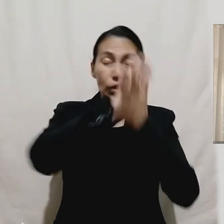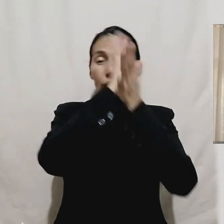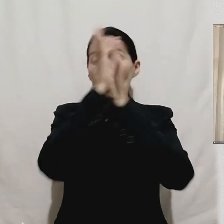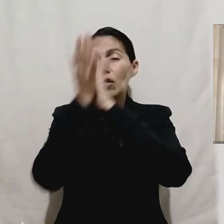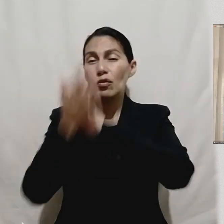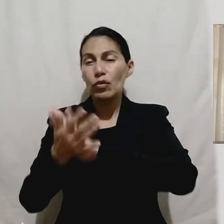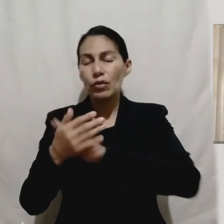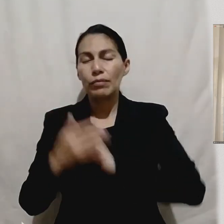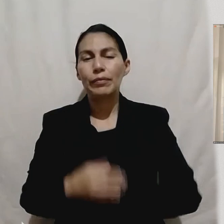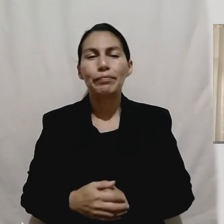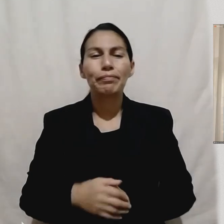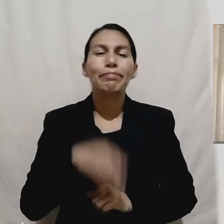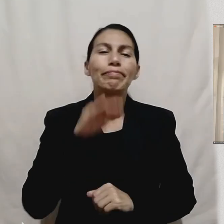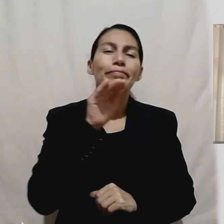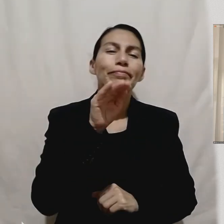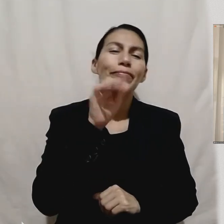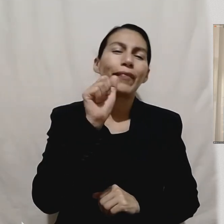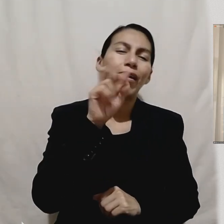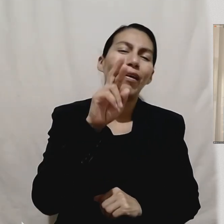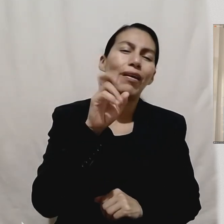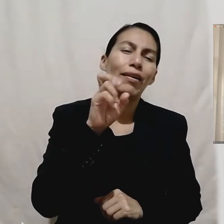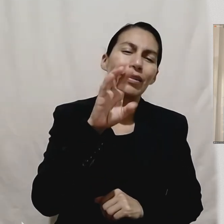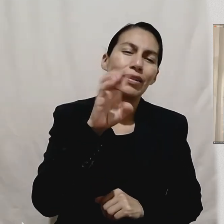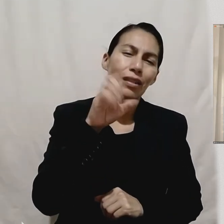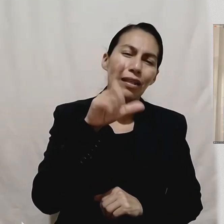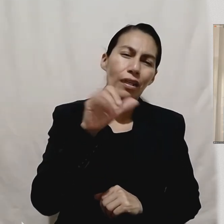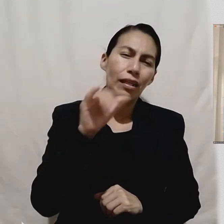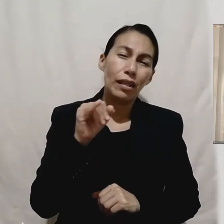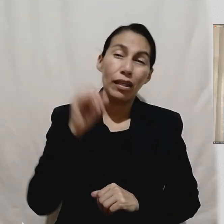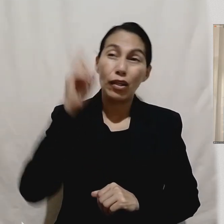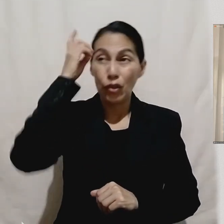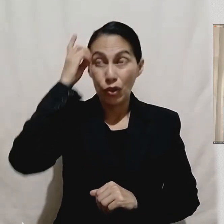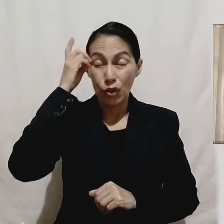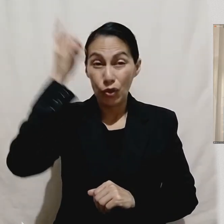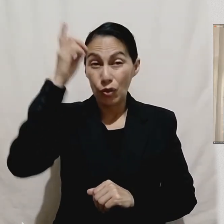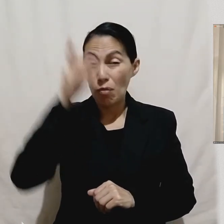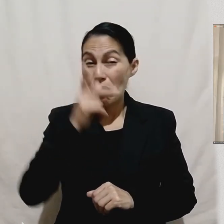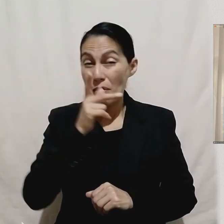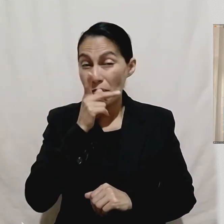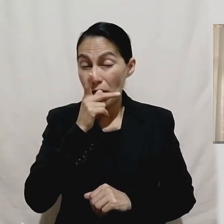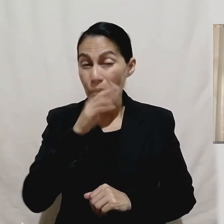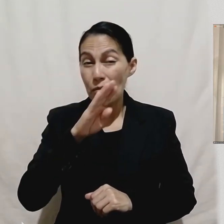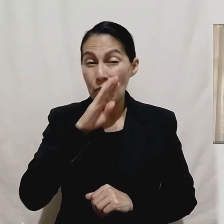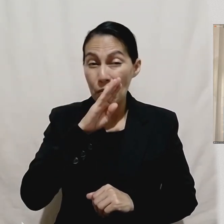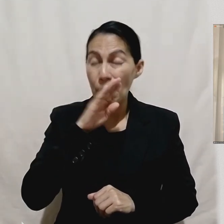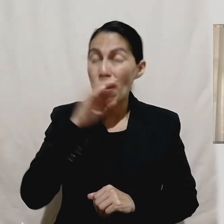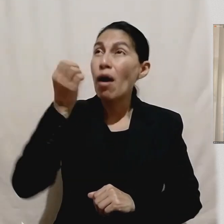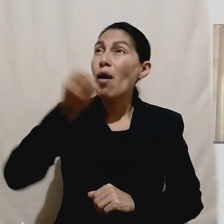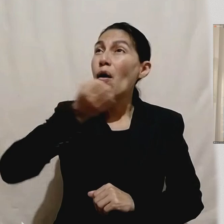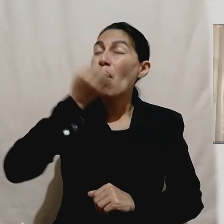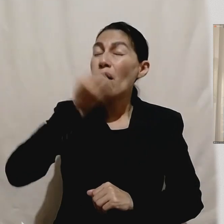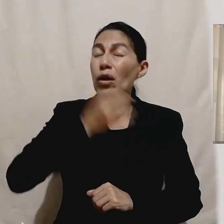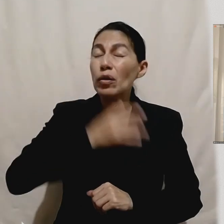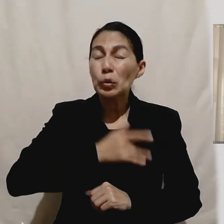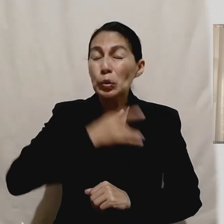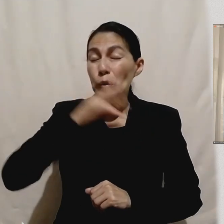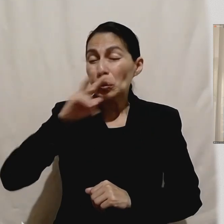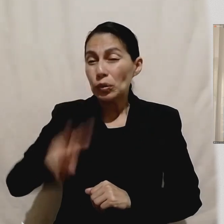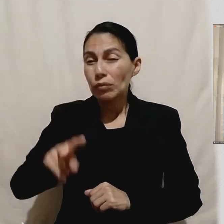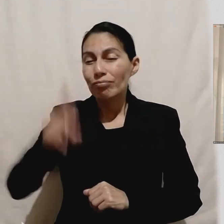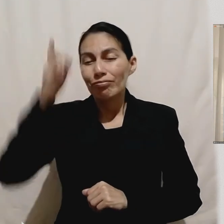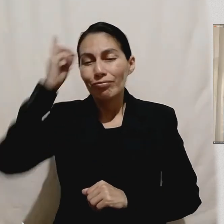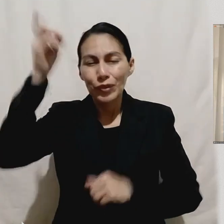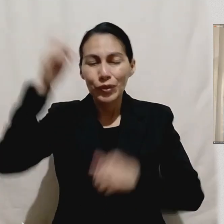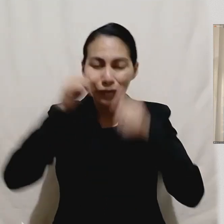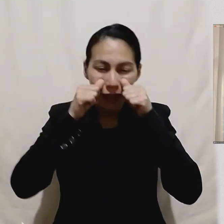Dios Oye la oración fervorosa de los padres Confía en Dios y él hará